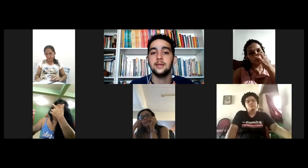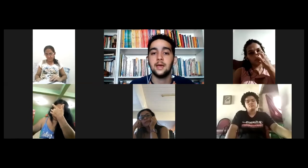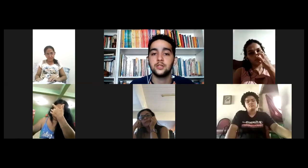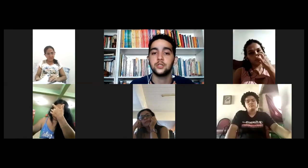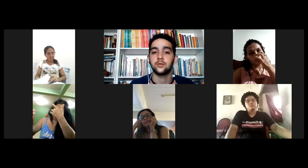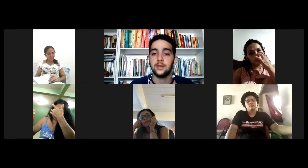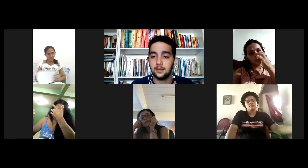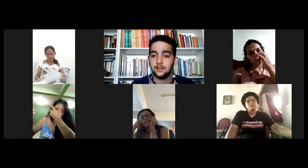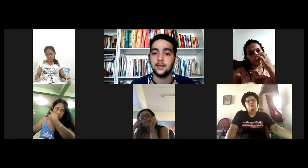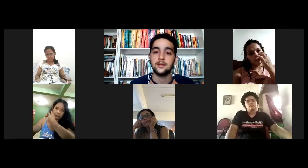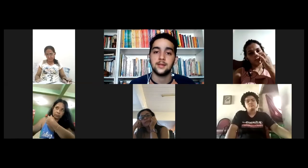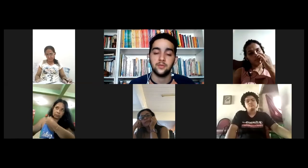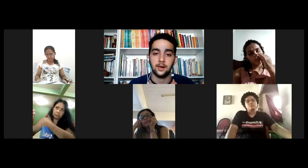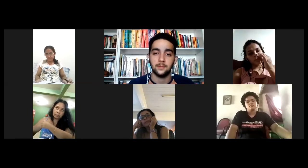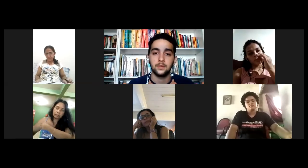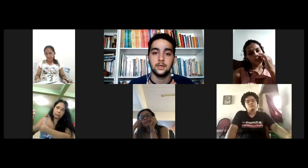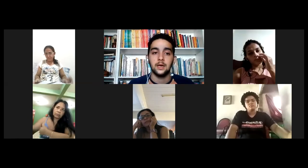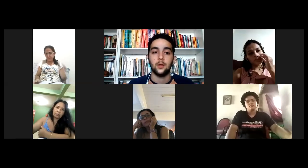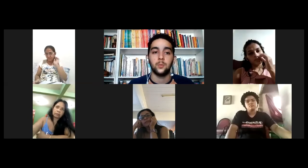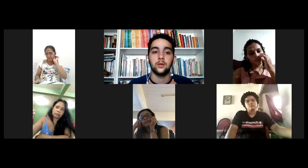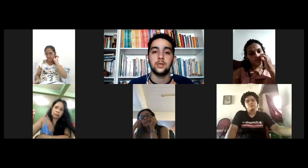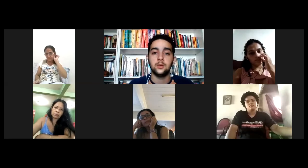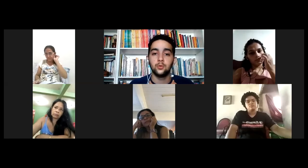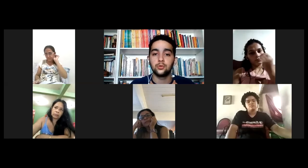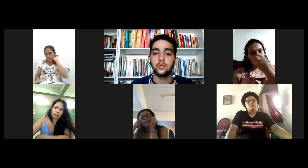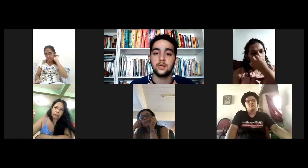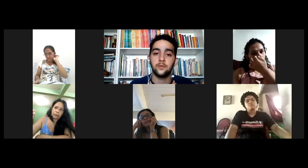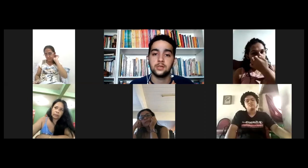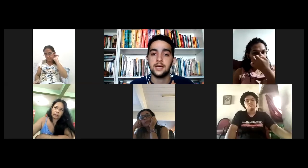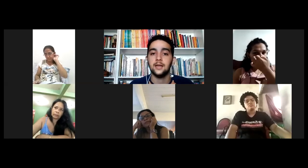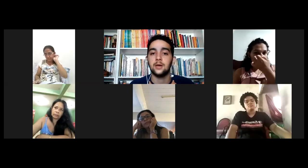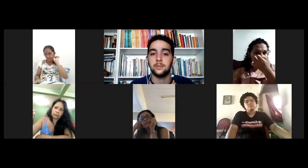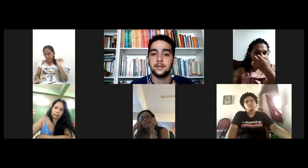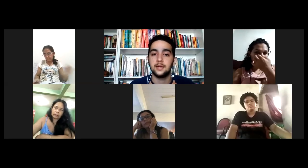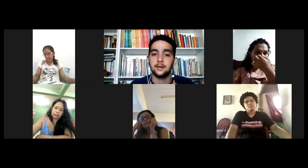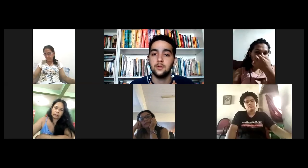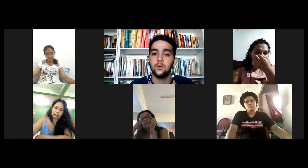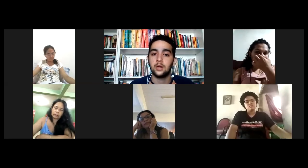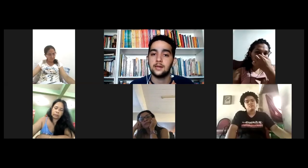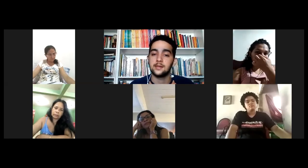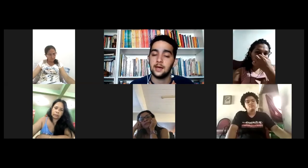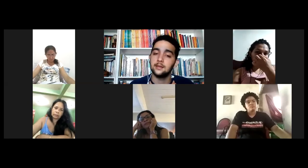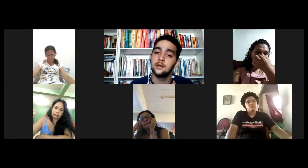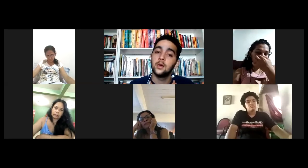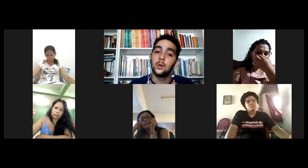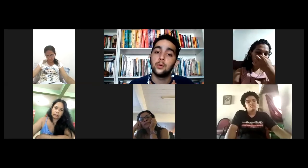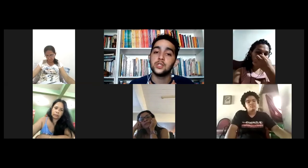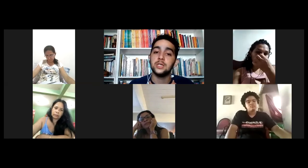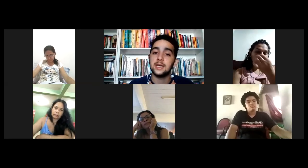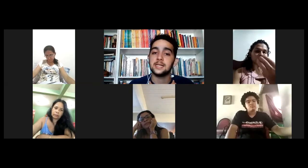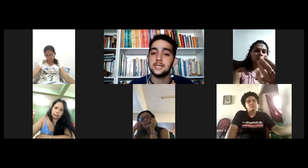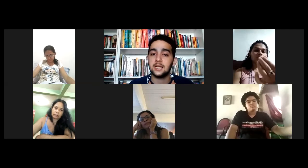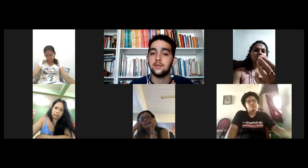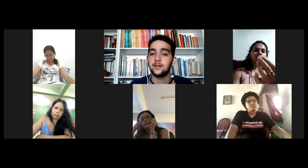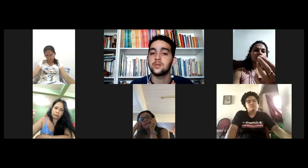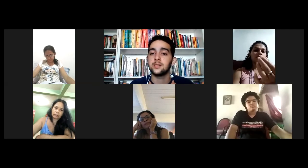falar e a gente só vai entender ele se ele falar. Era o período em que o surdo era forçado a aprender a língua oralizada, pois